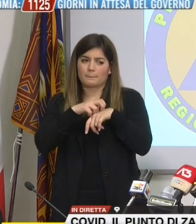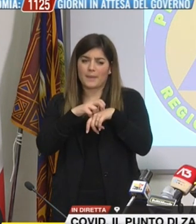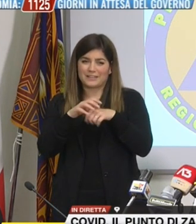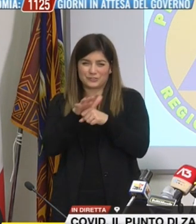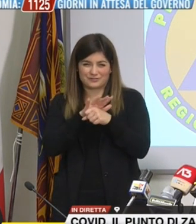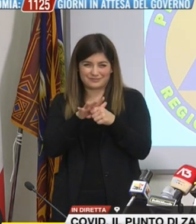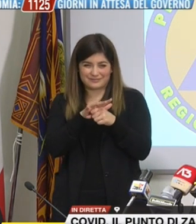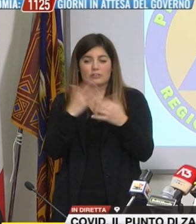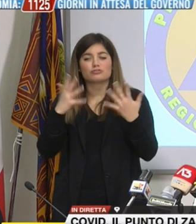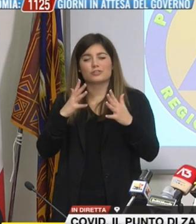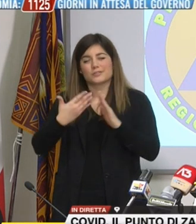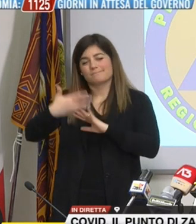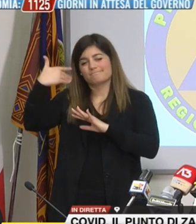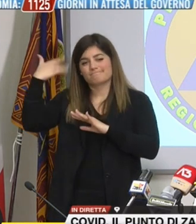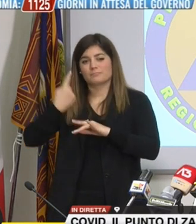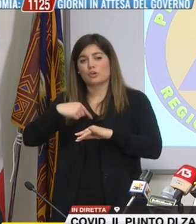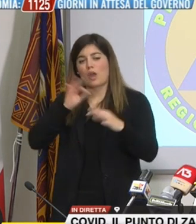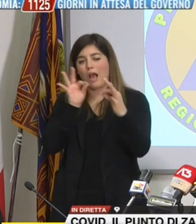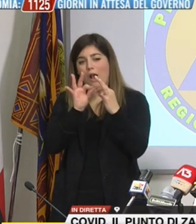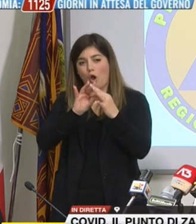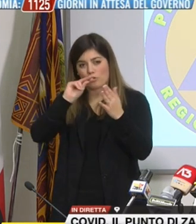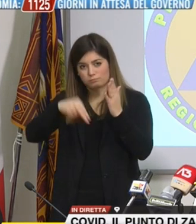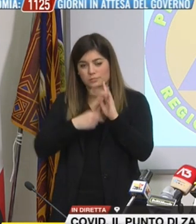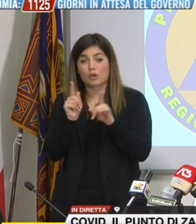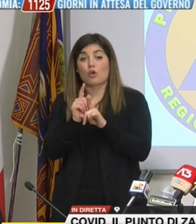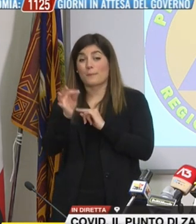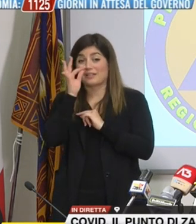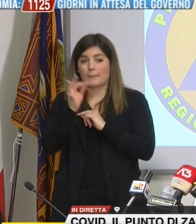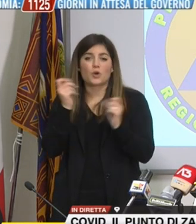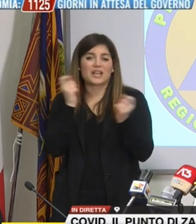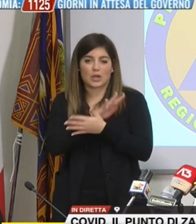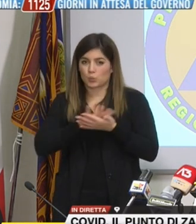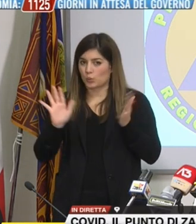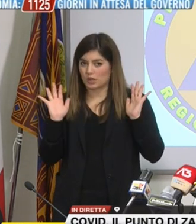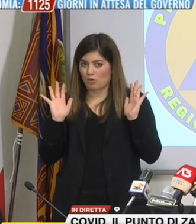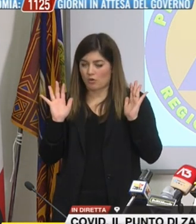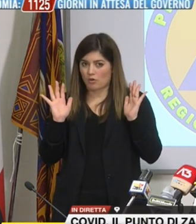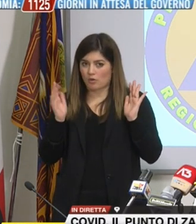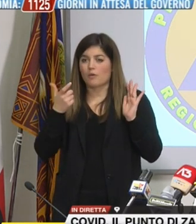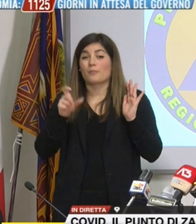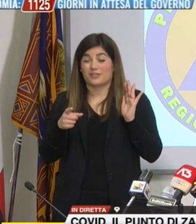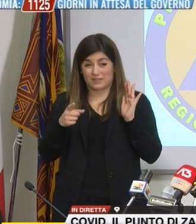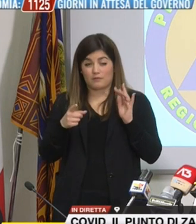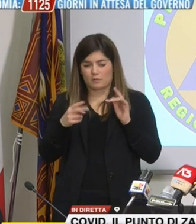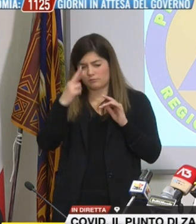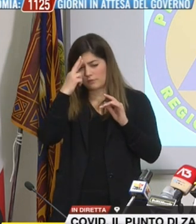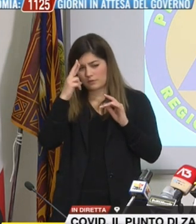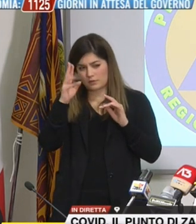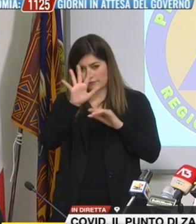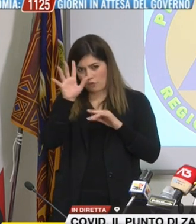un accordo con loro che ci facevano i tamponi gratuitamente. Perché noi avevamo comunque, se vi ricordate,